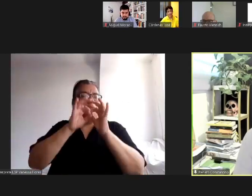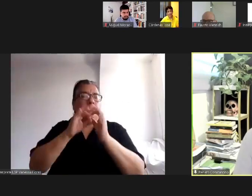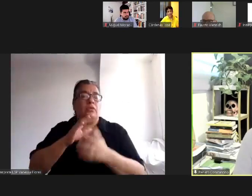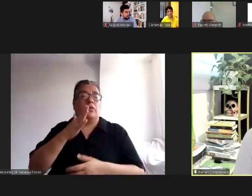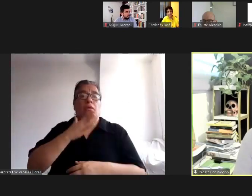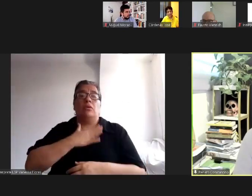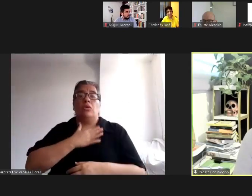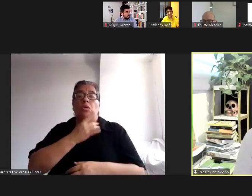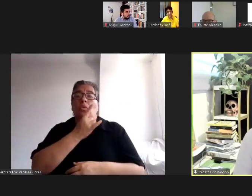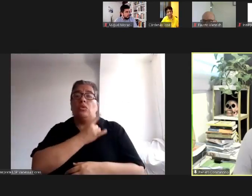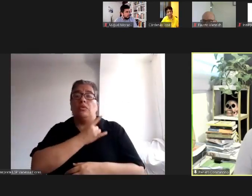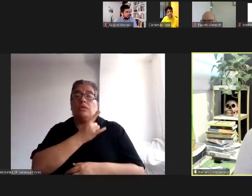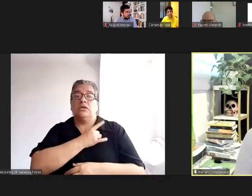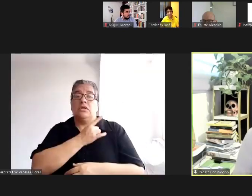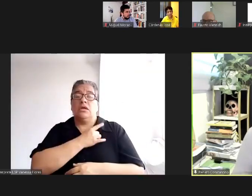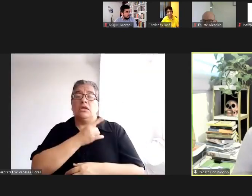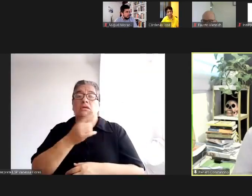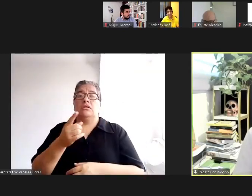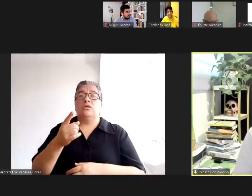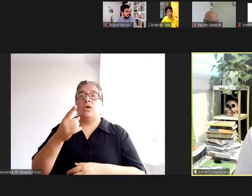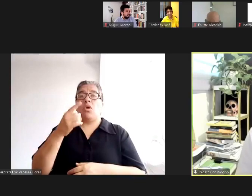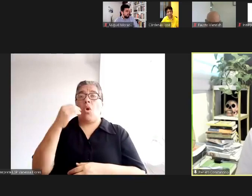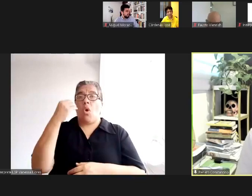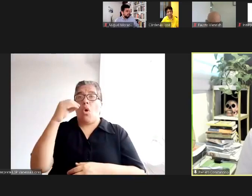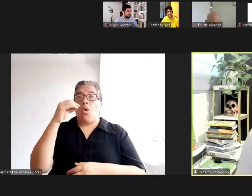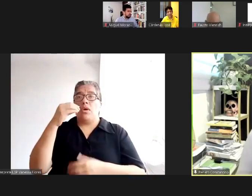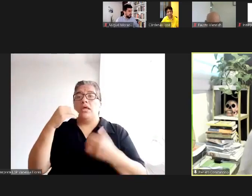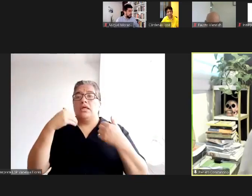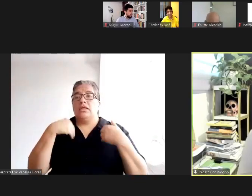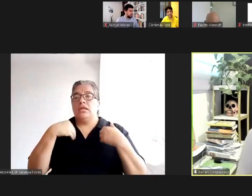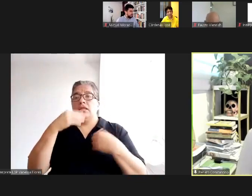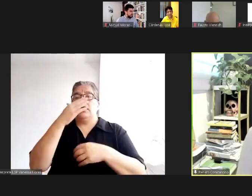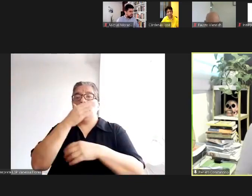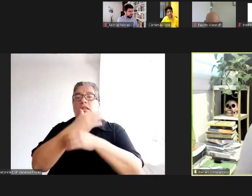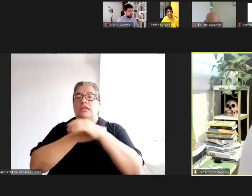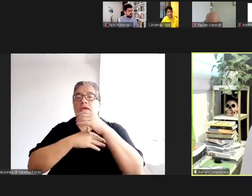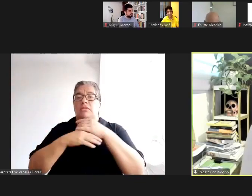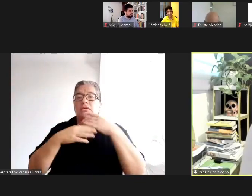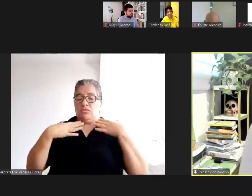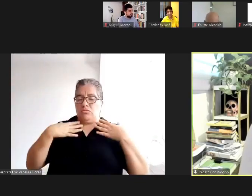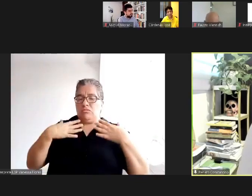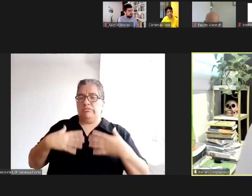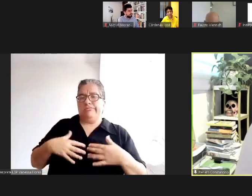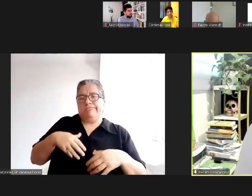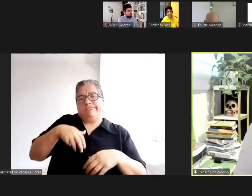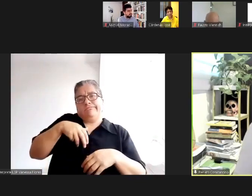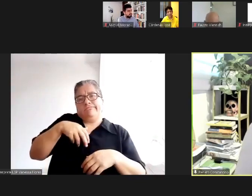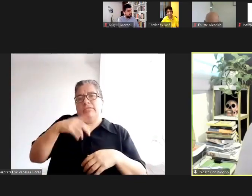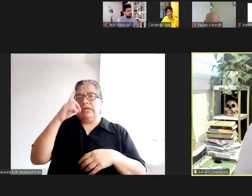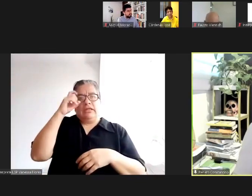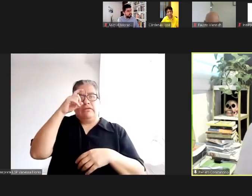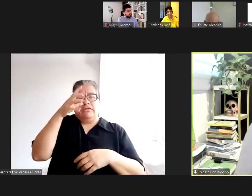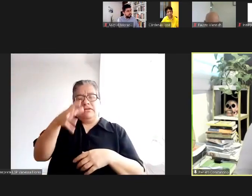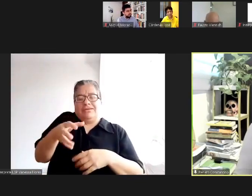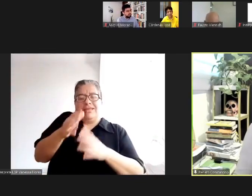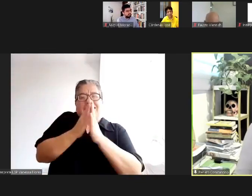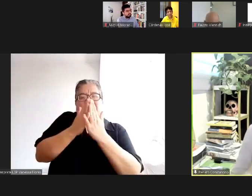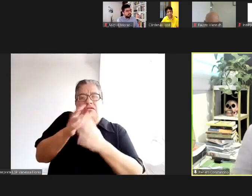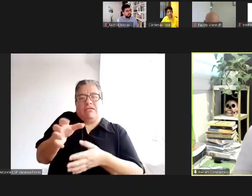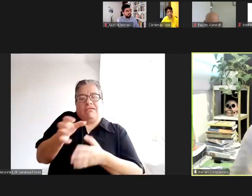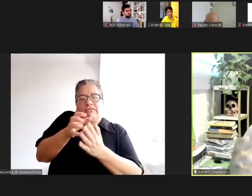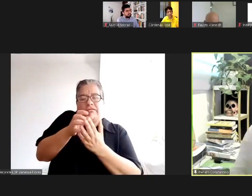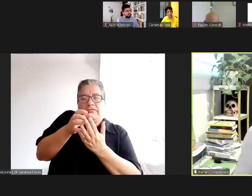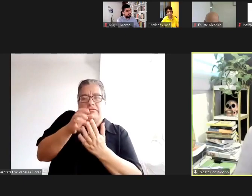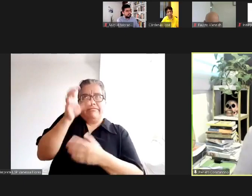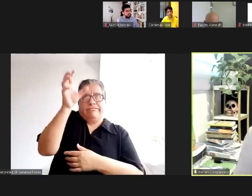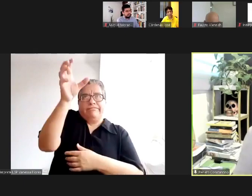distrofia muscular, tenía una discapacidad muscular que le impedía, por ejemplo, sostener un libro. Y también le impedía, por